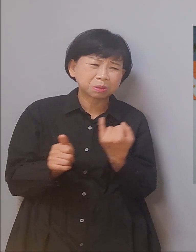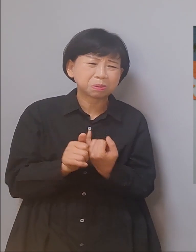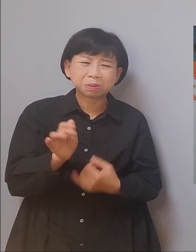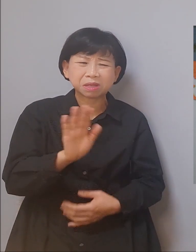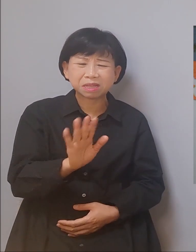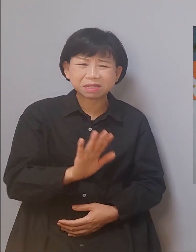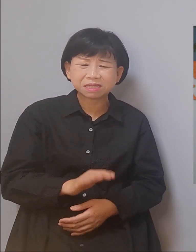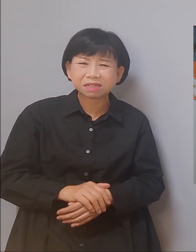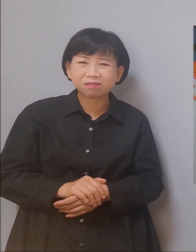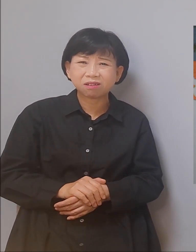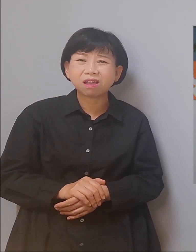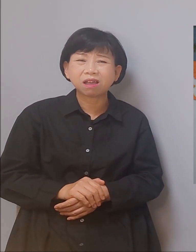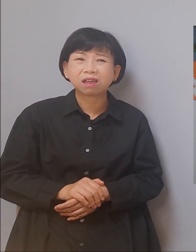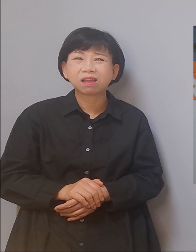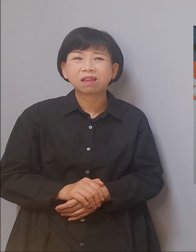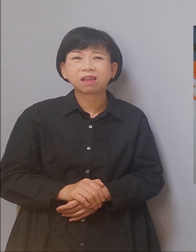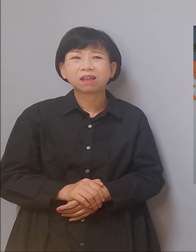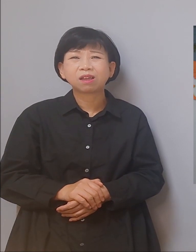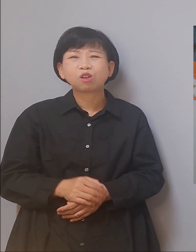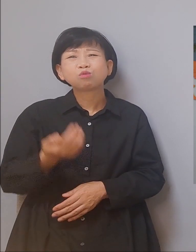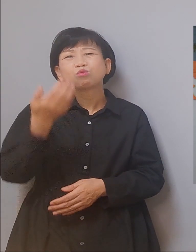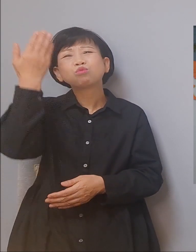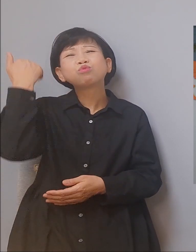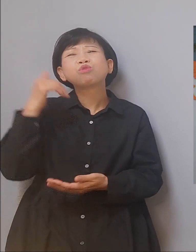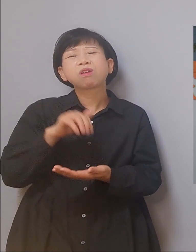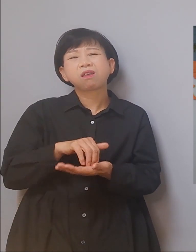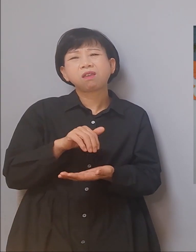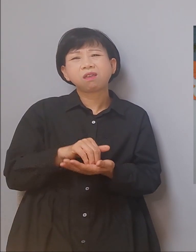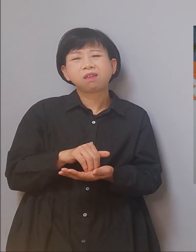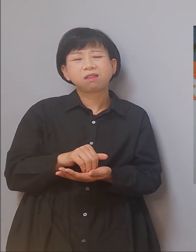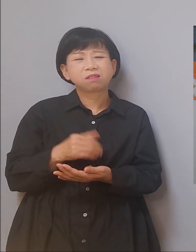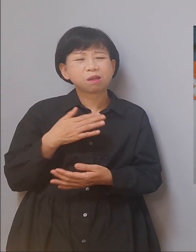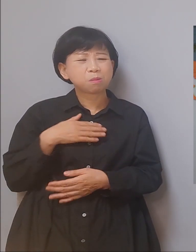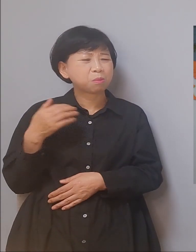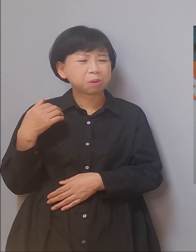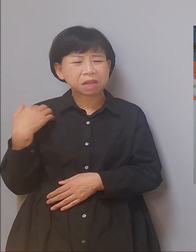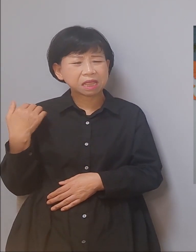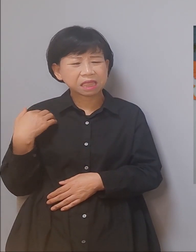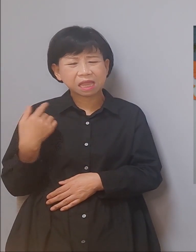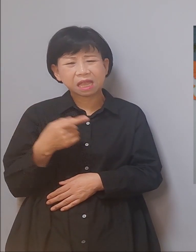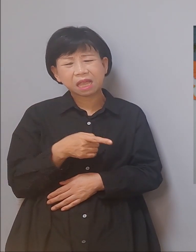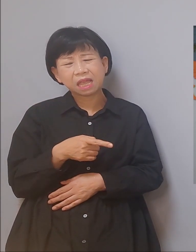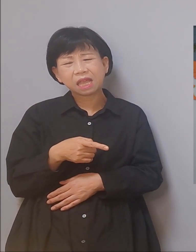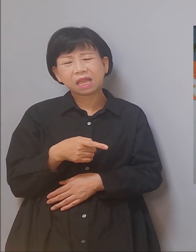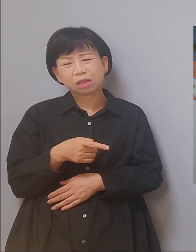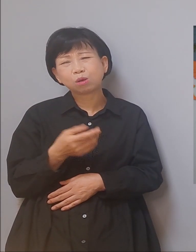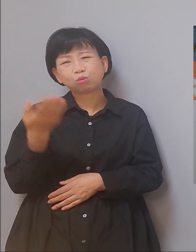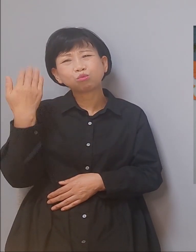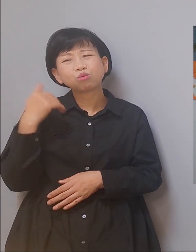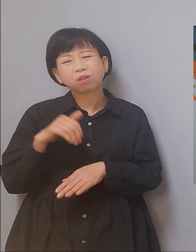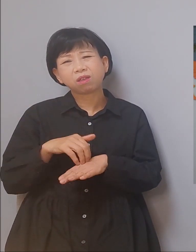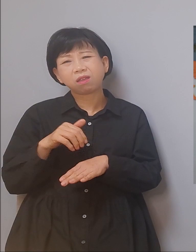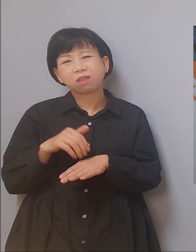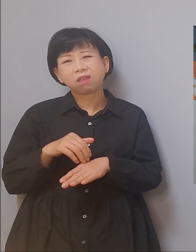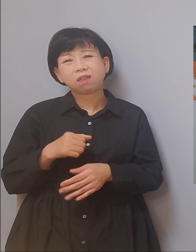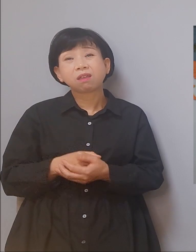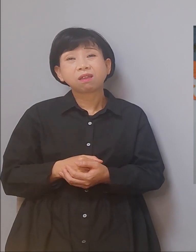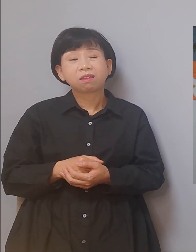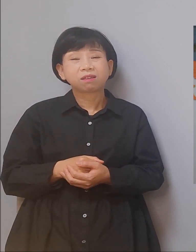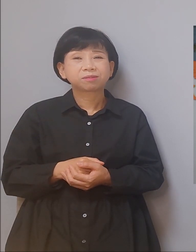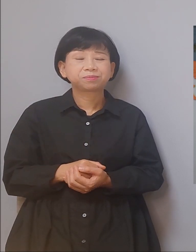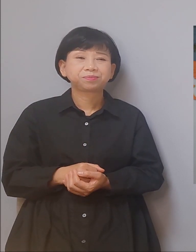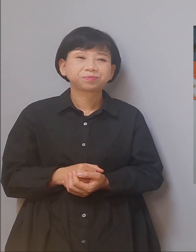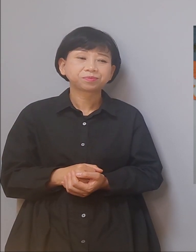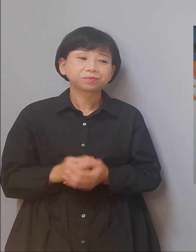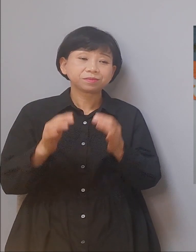알았으면 하면서 그 사람, 내가 그거를 알지 못함을 탓하곤 합니다. 이렇게 사람과 사람 간의 관계에서도 알아가는